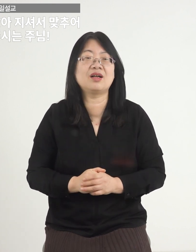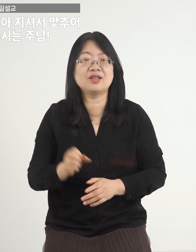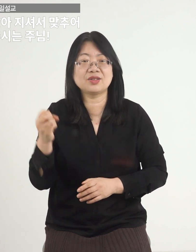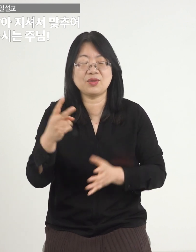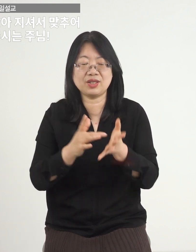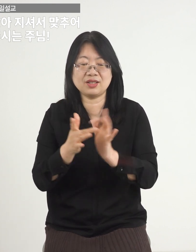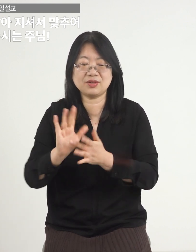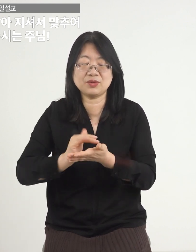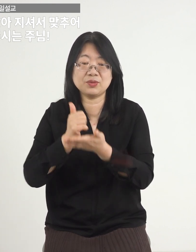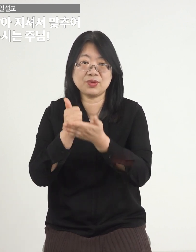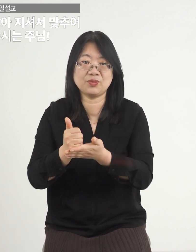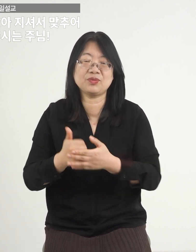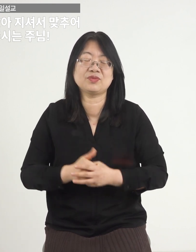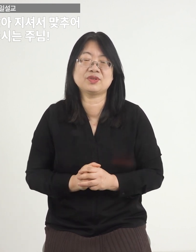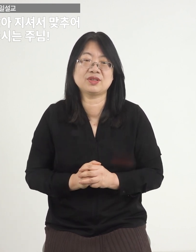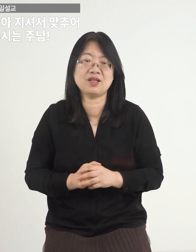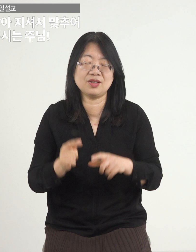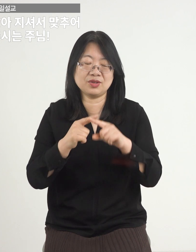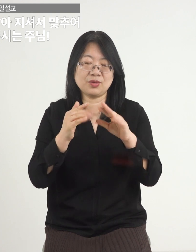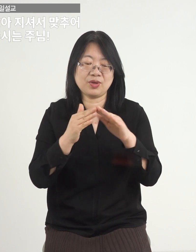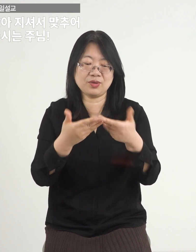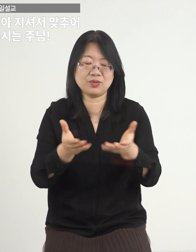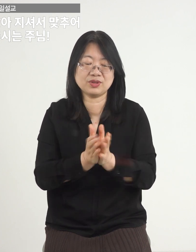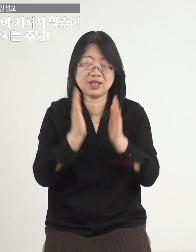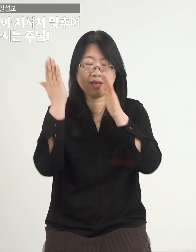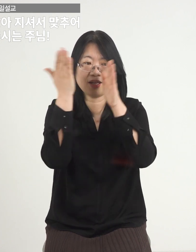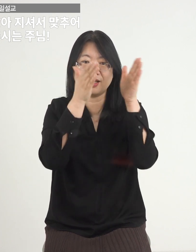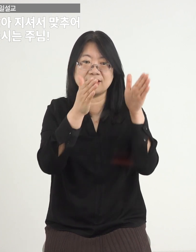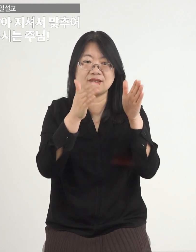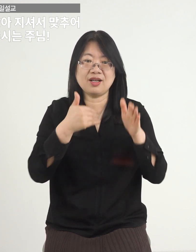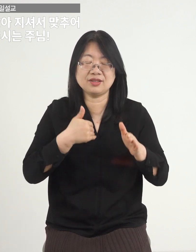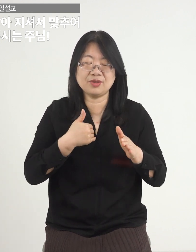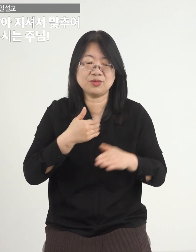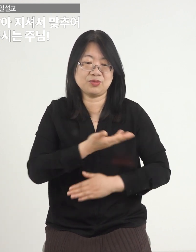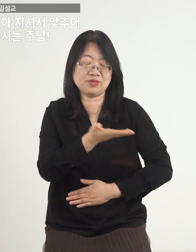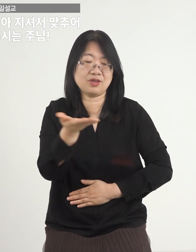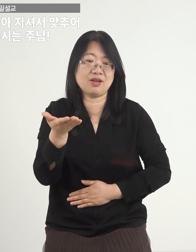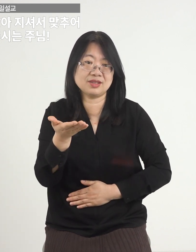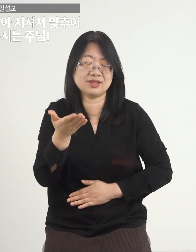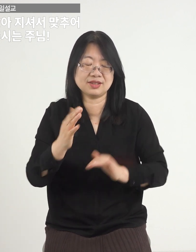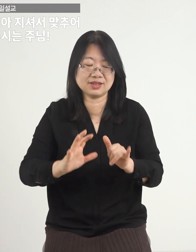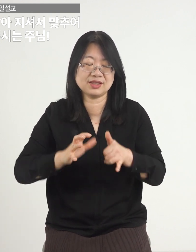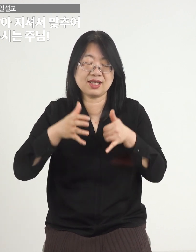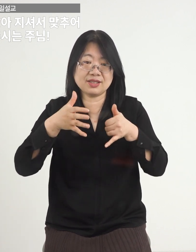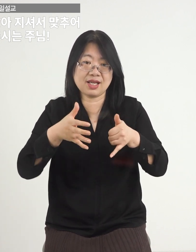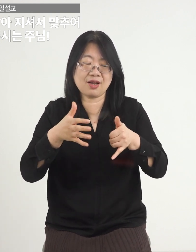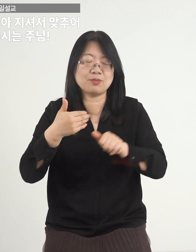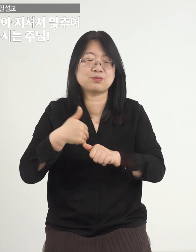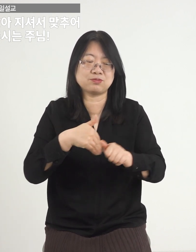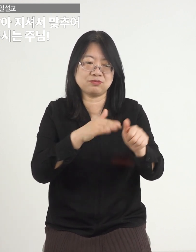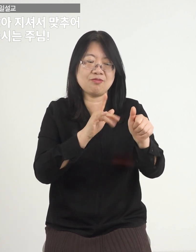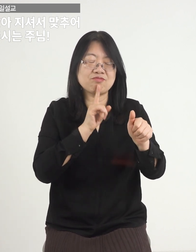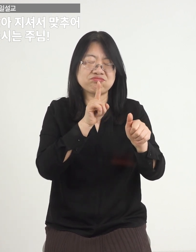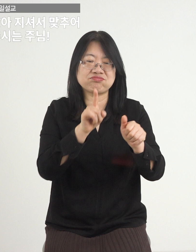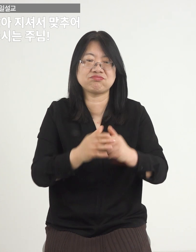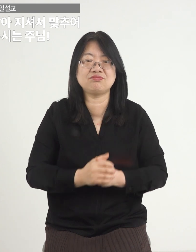그리고 예수 그리스도는 교회 공동체를 향해서 나도 너희를 세상으로